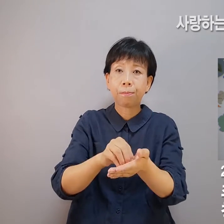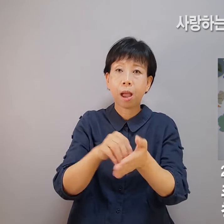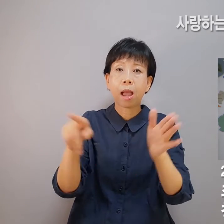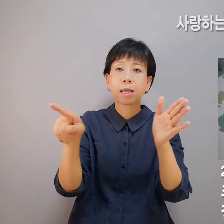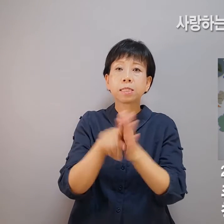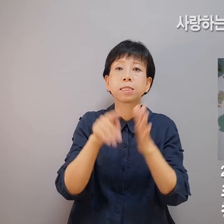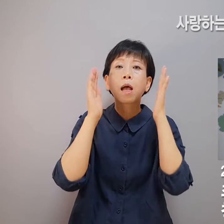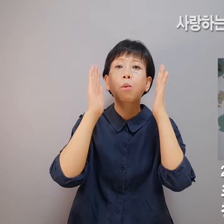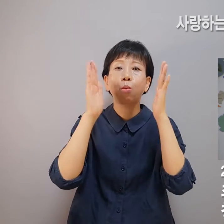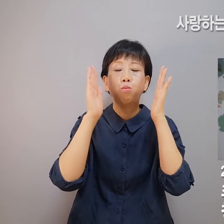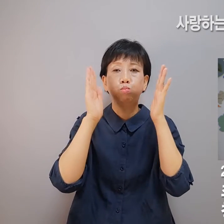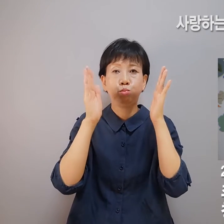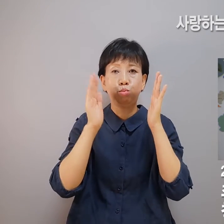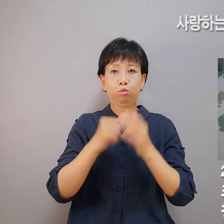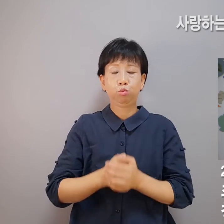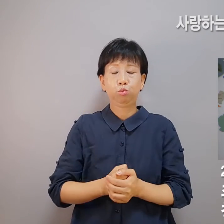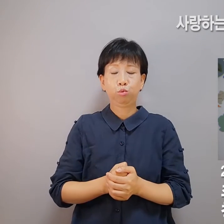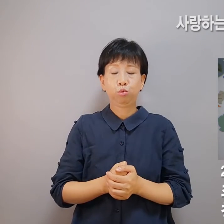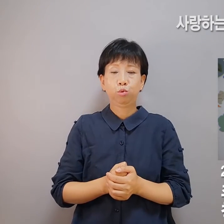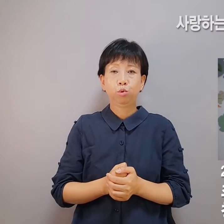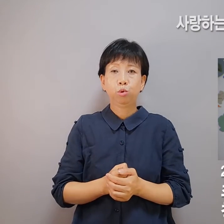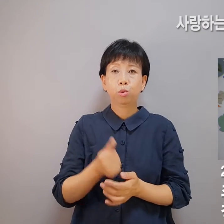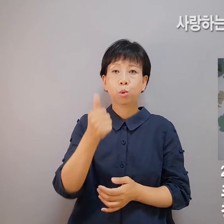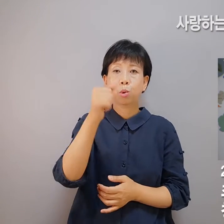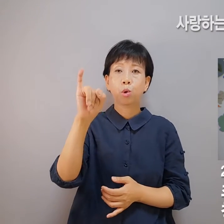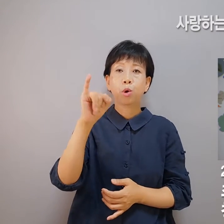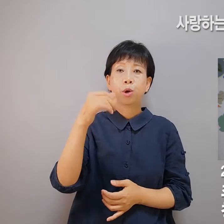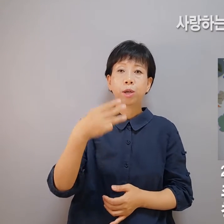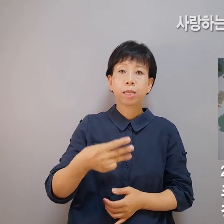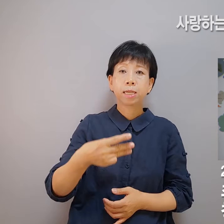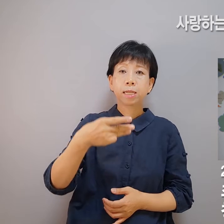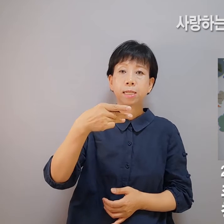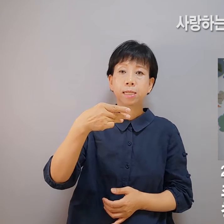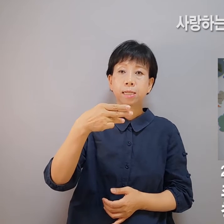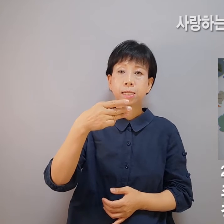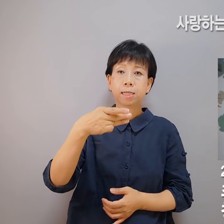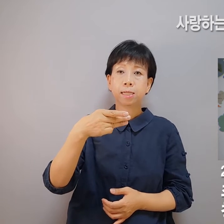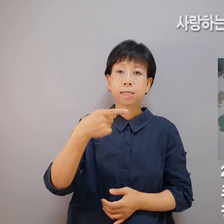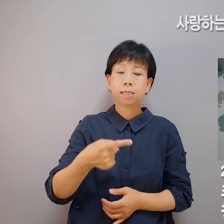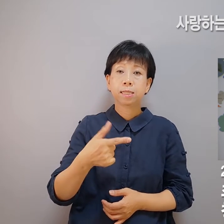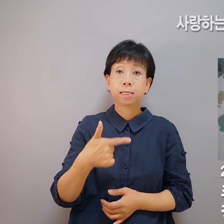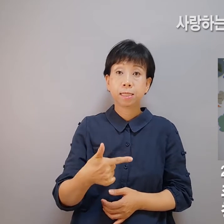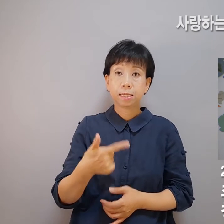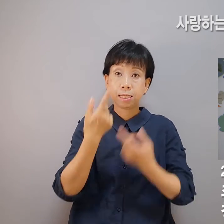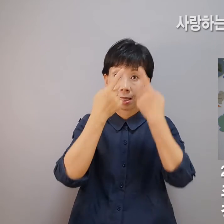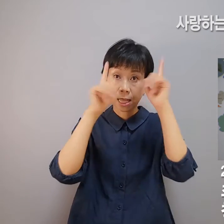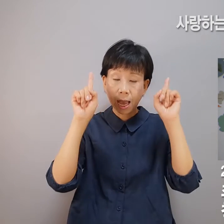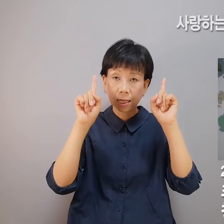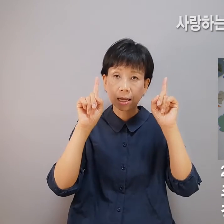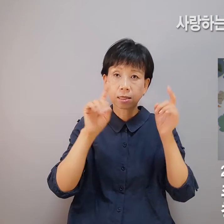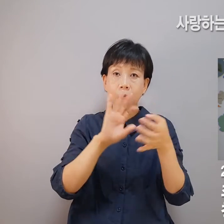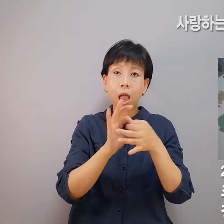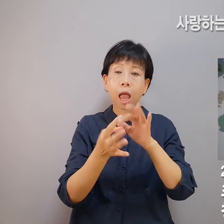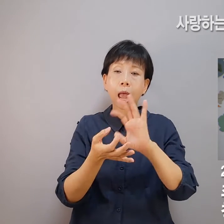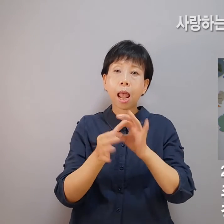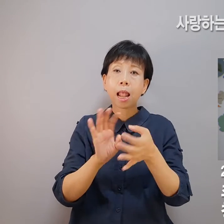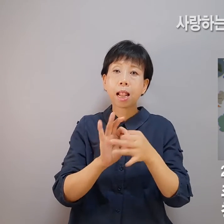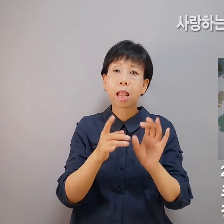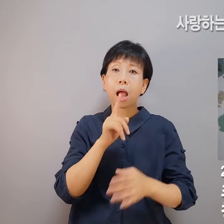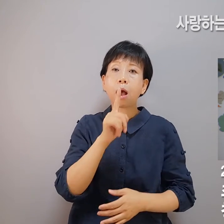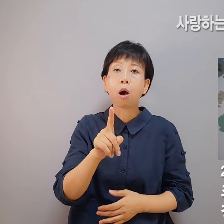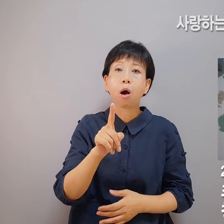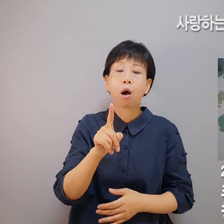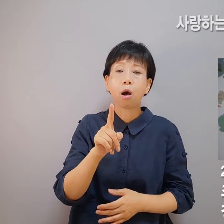휘튼 대학에서 헬라어도 공부했습니다. 신약 성경이 헬라어로 기록되어 있잖아요. 헬라어도 공부했어요. 프린스턴